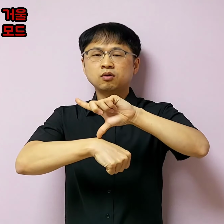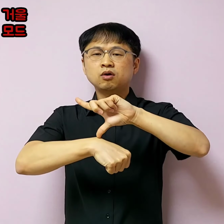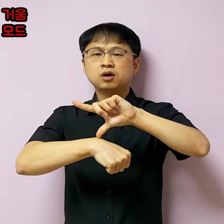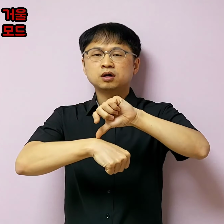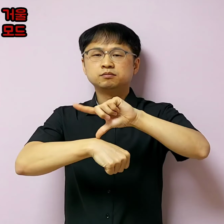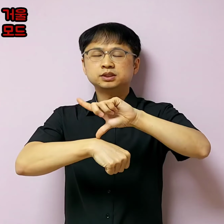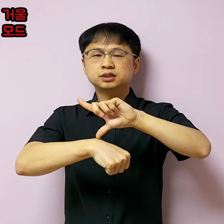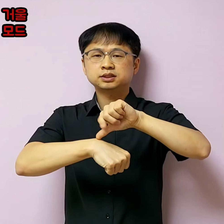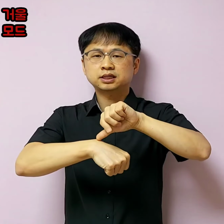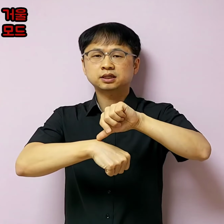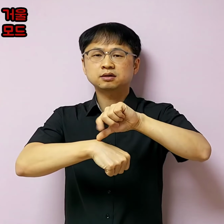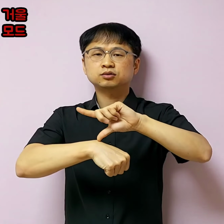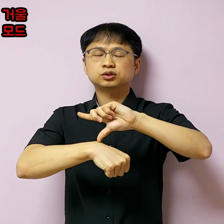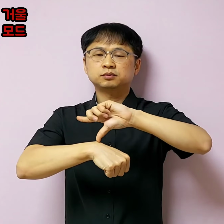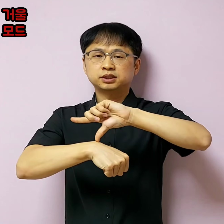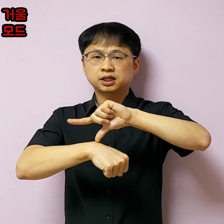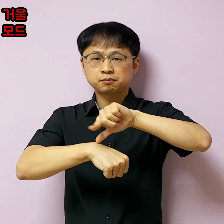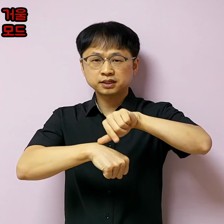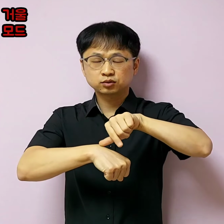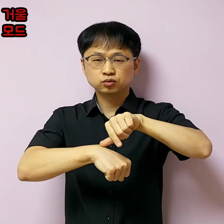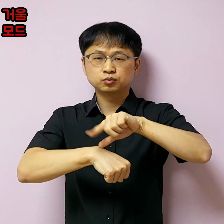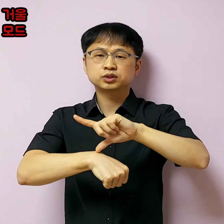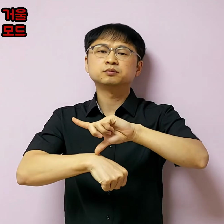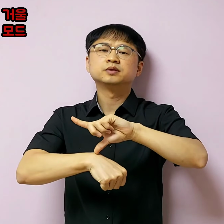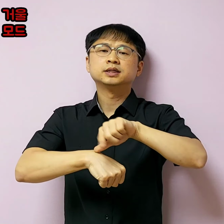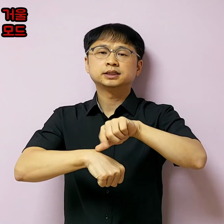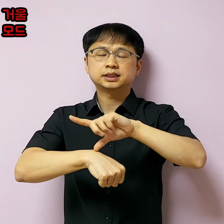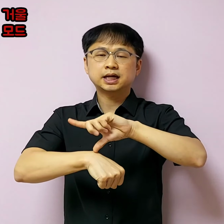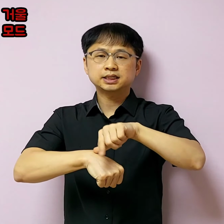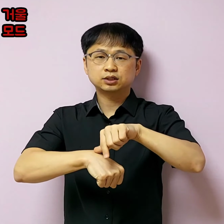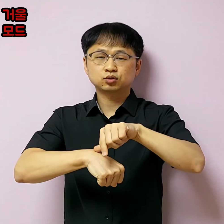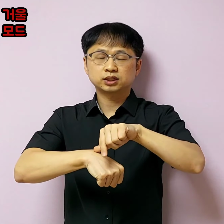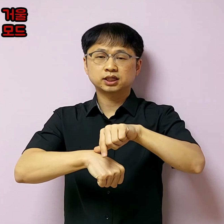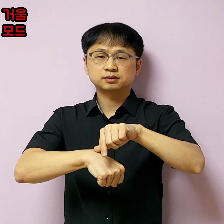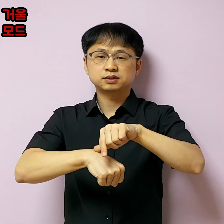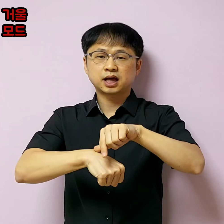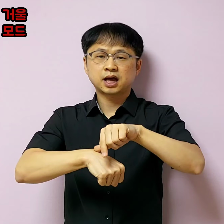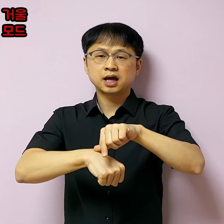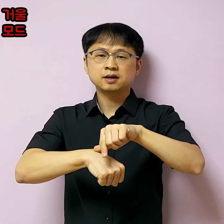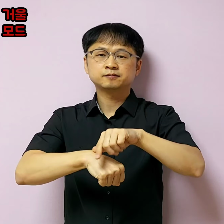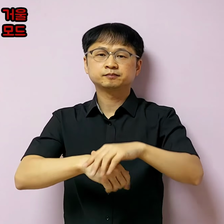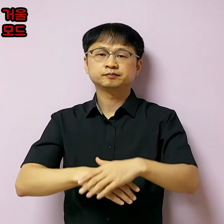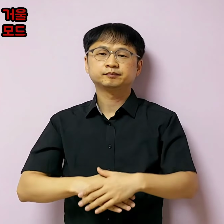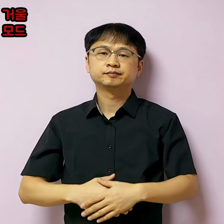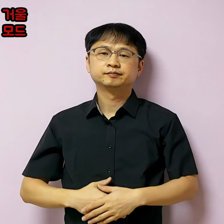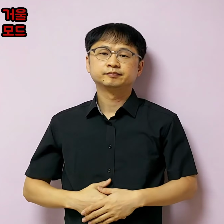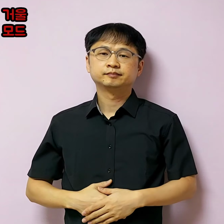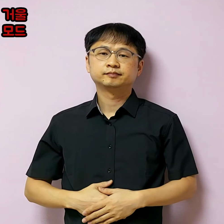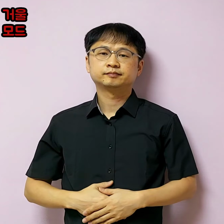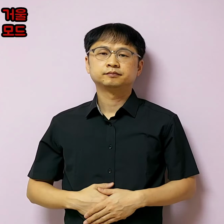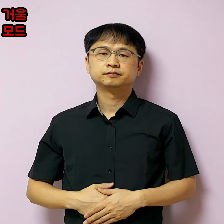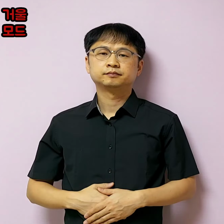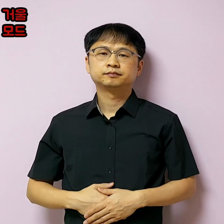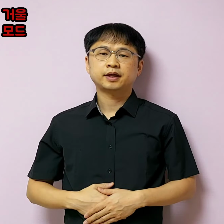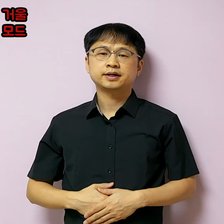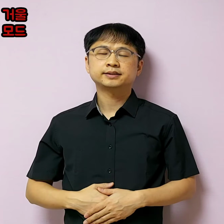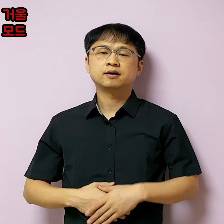대고 검지를 살짝 꺾어주시면 시계바늘 도는 모습 시간이란 수어가 되겠습니다. 네,